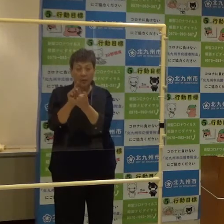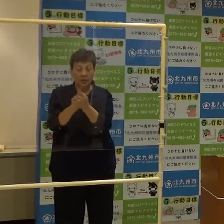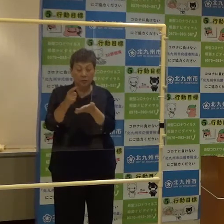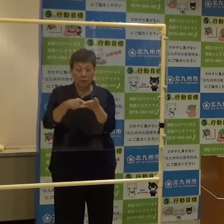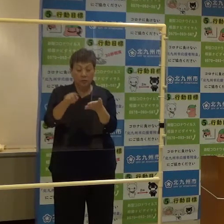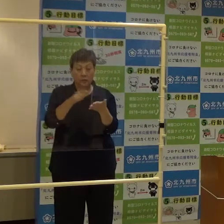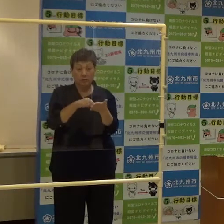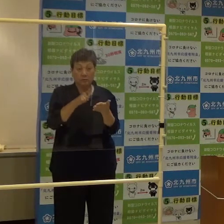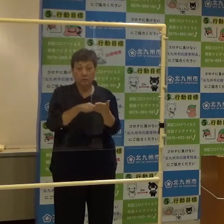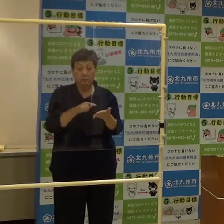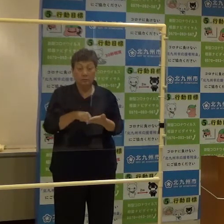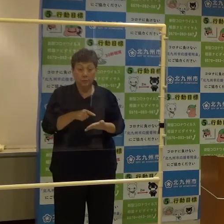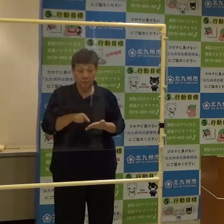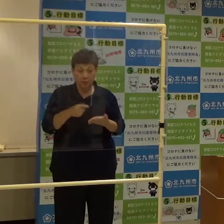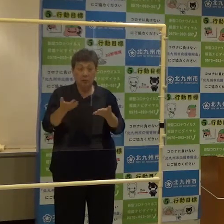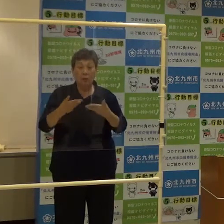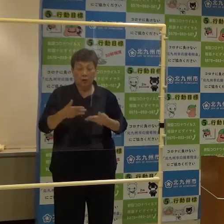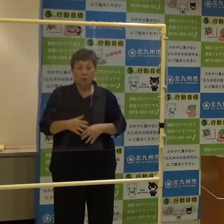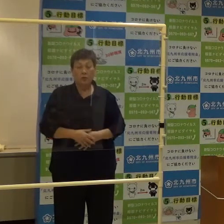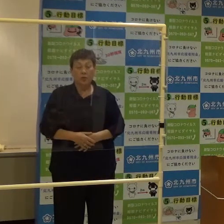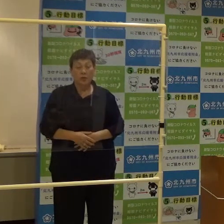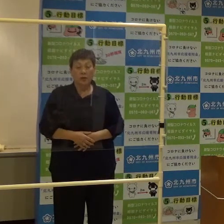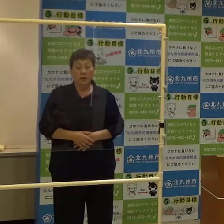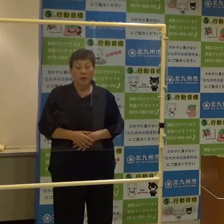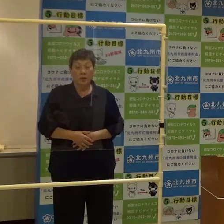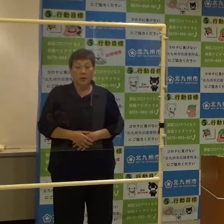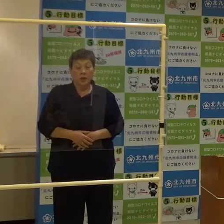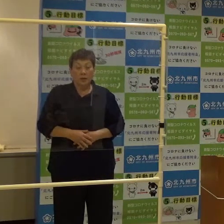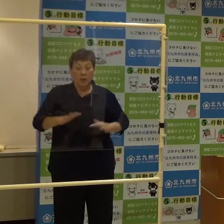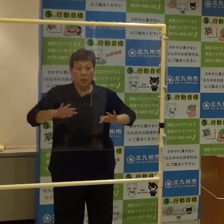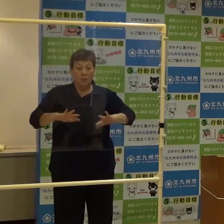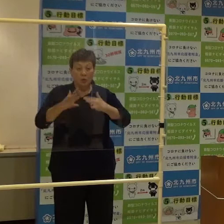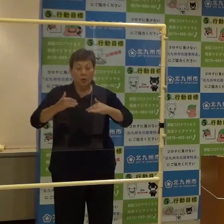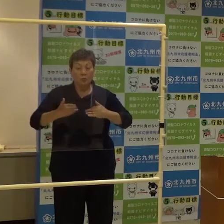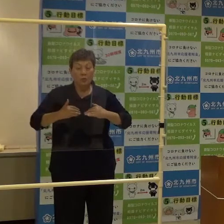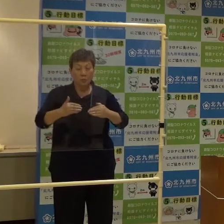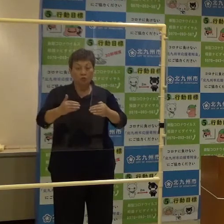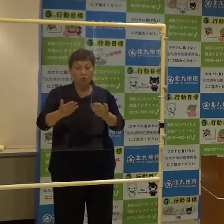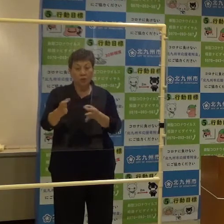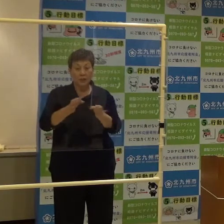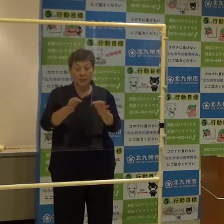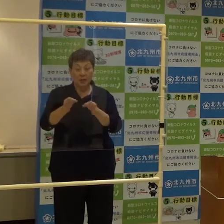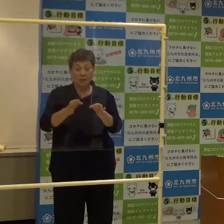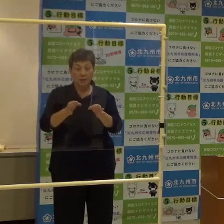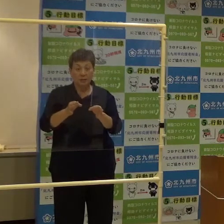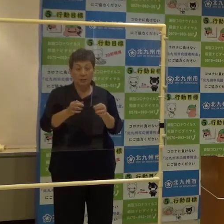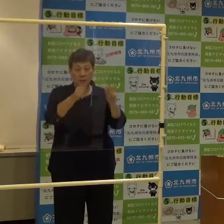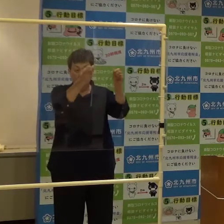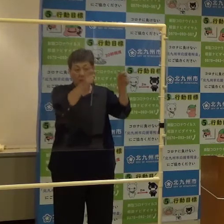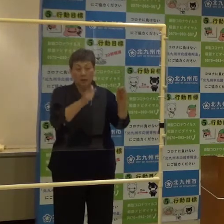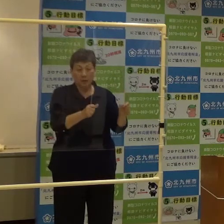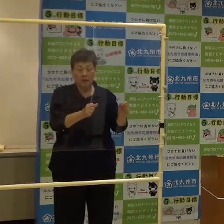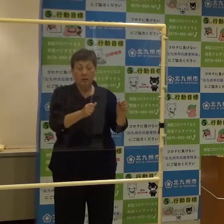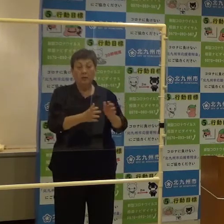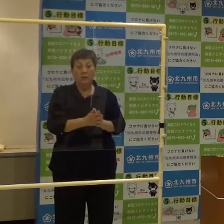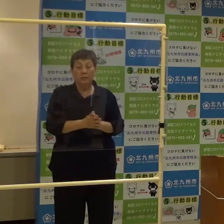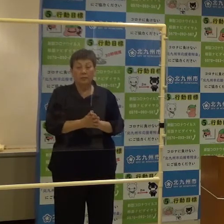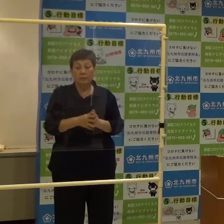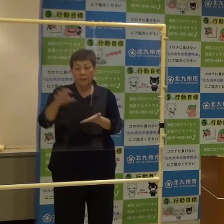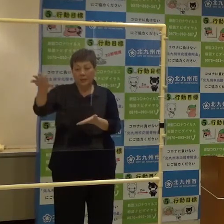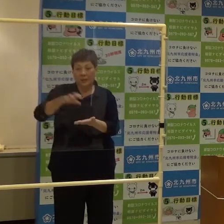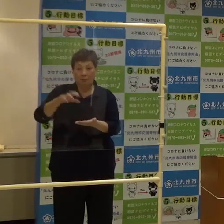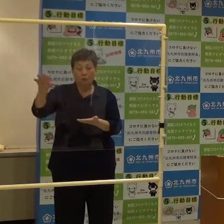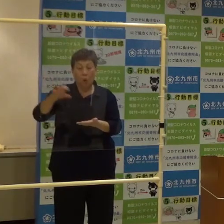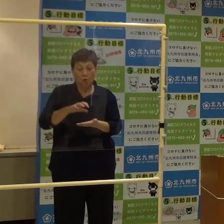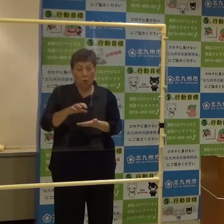ェックを入れていただきます。そして取り組み推進店の掲示用カードをダウンロード